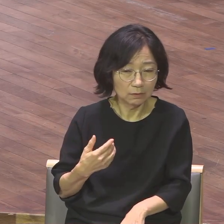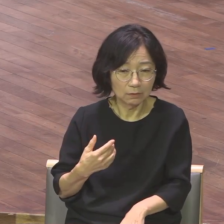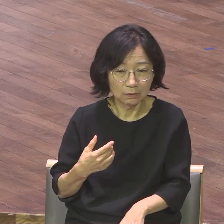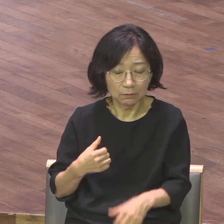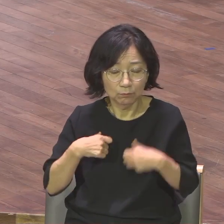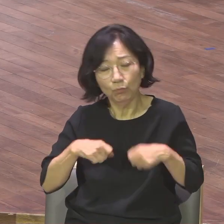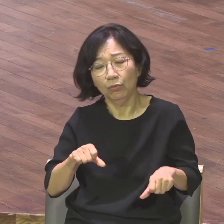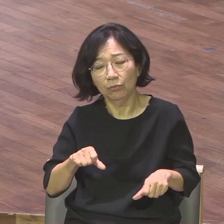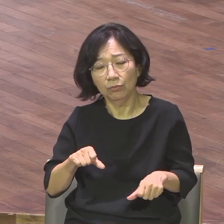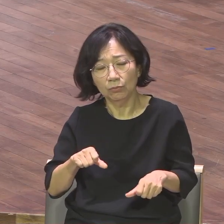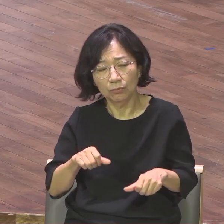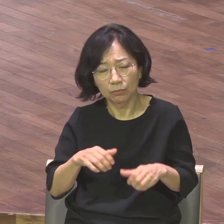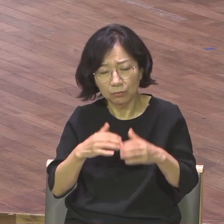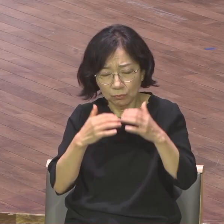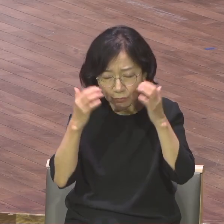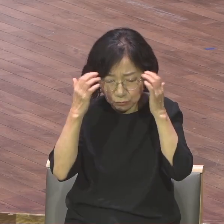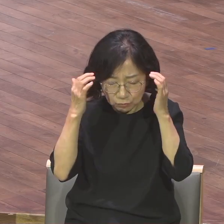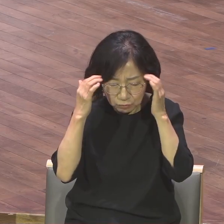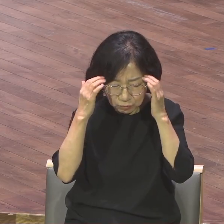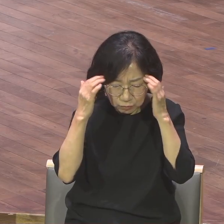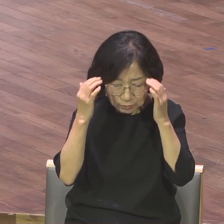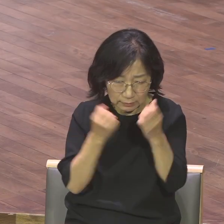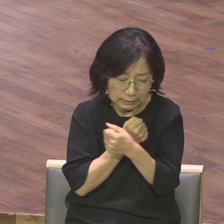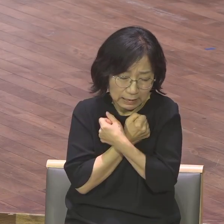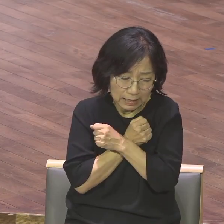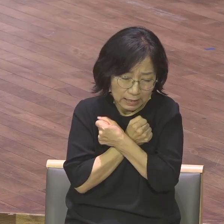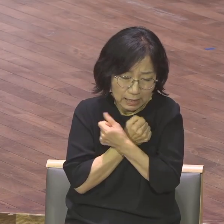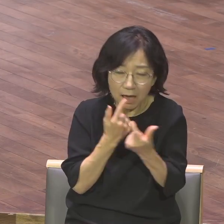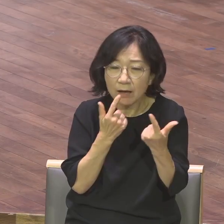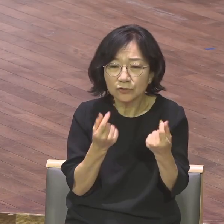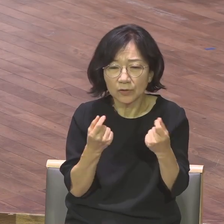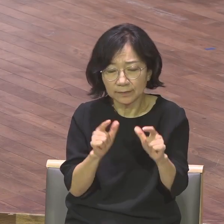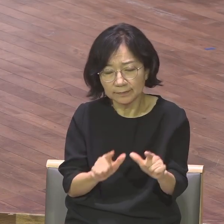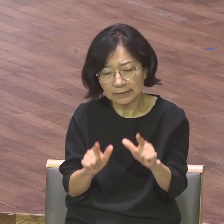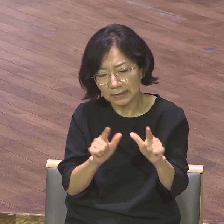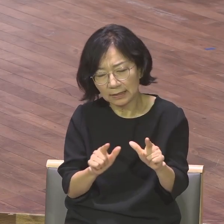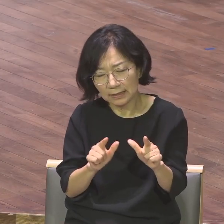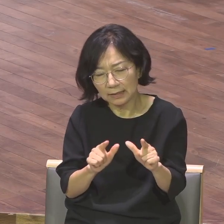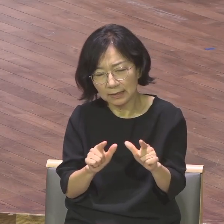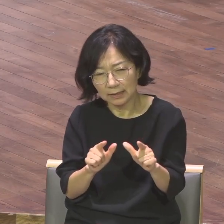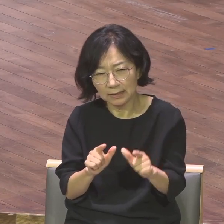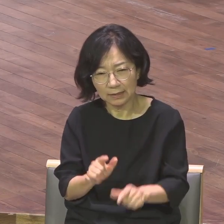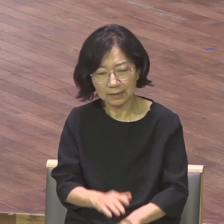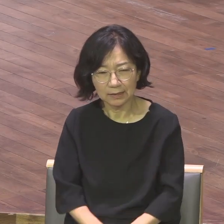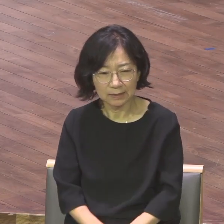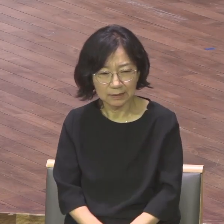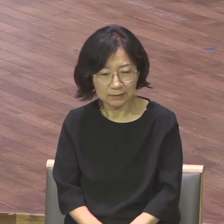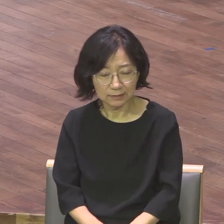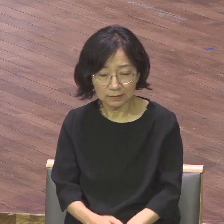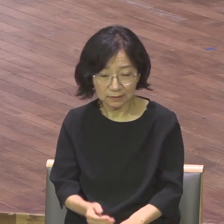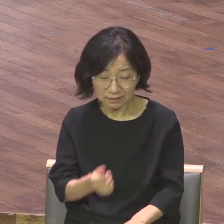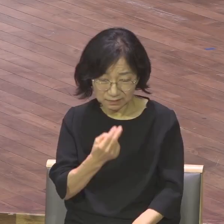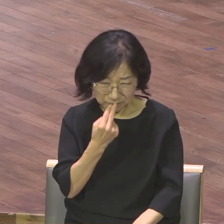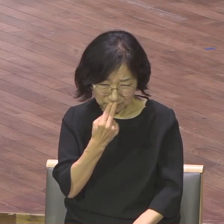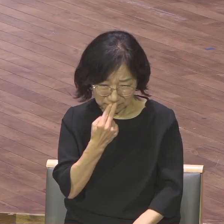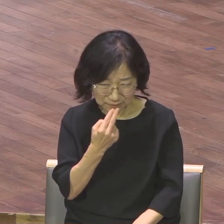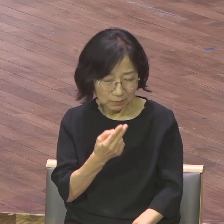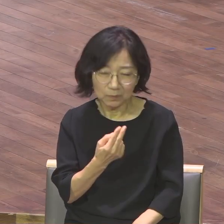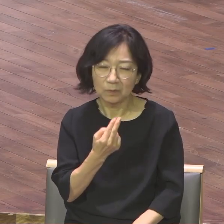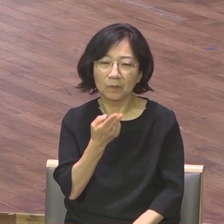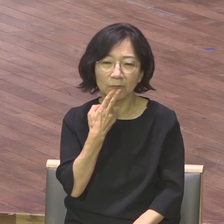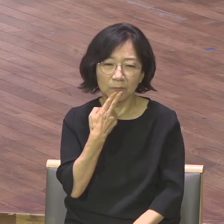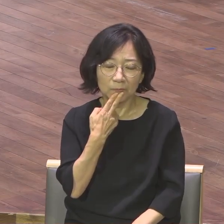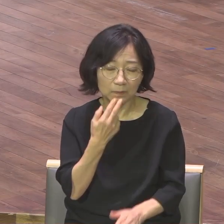상태로 마른 뼈같이 사는 사람들이 대부분이에요. 마른 뼈, 생명 없어, 아무 힘